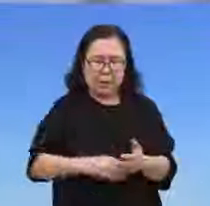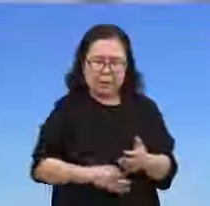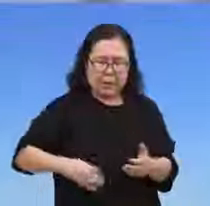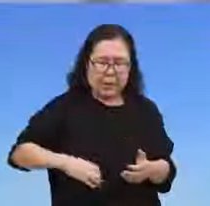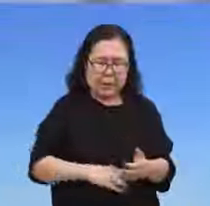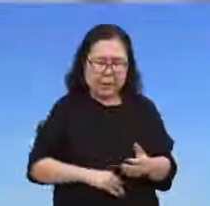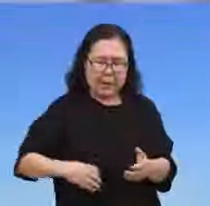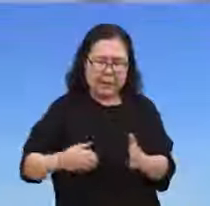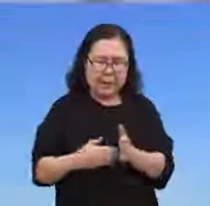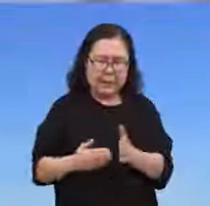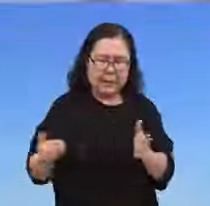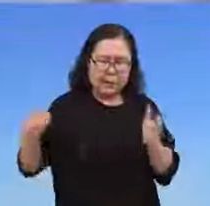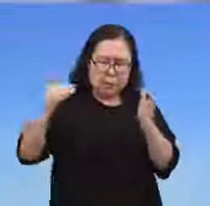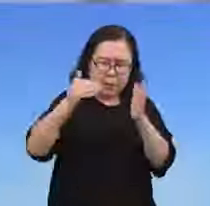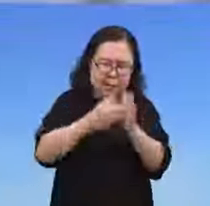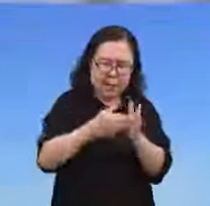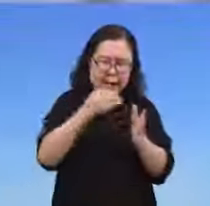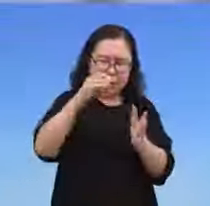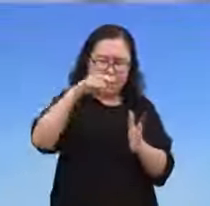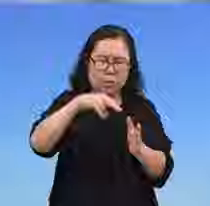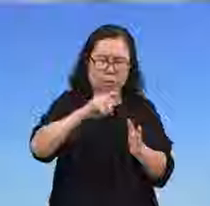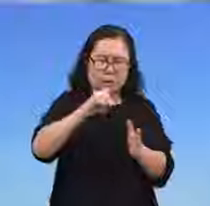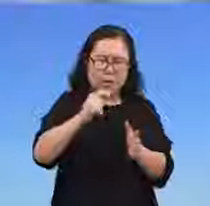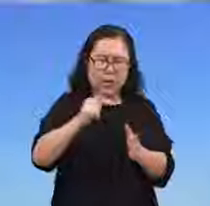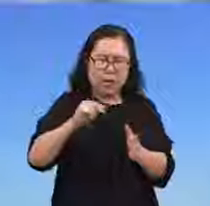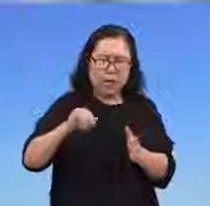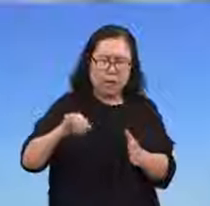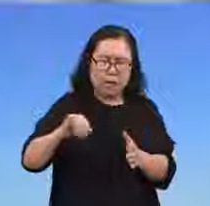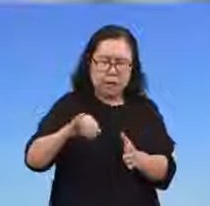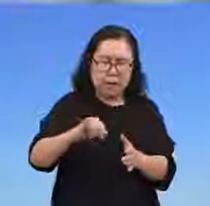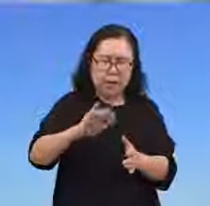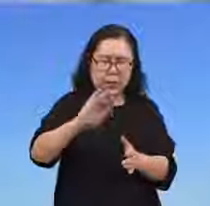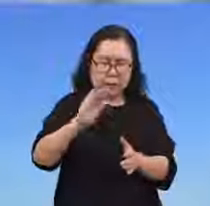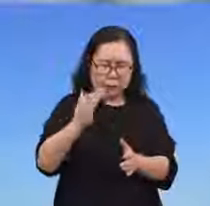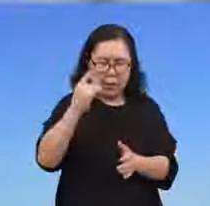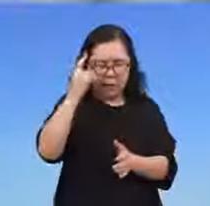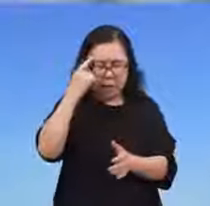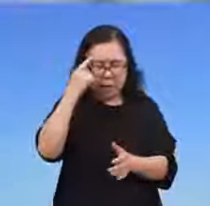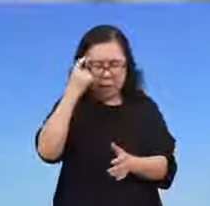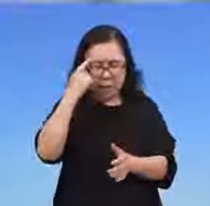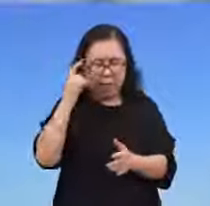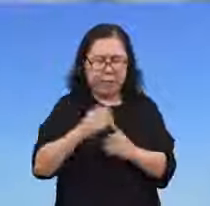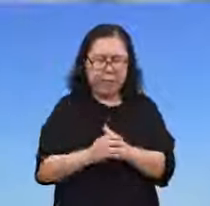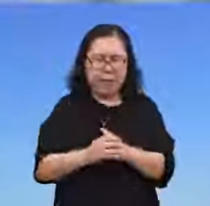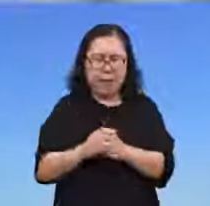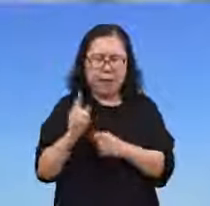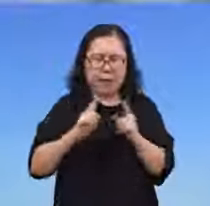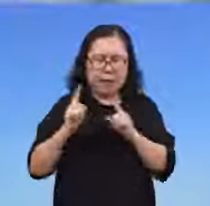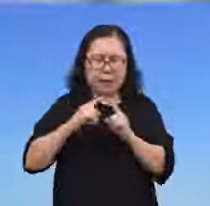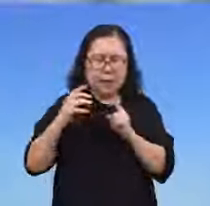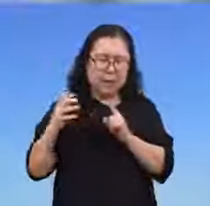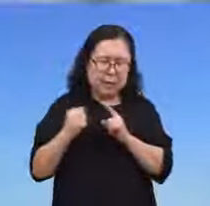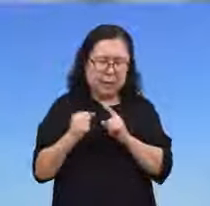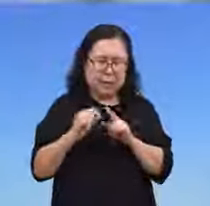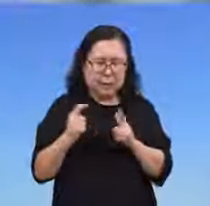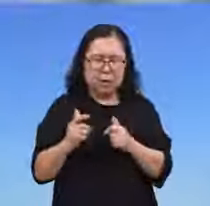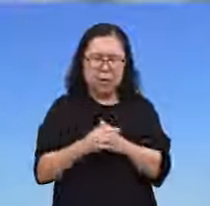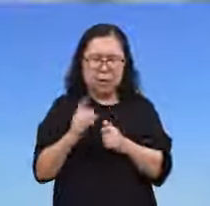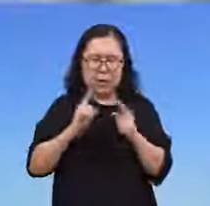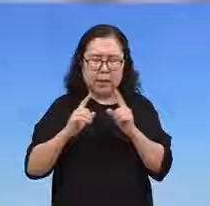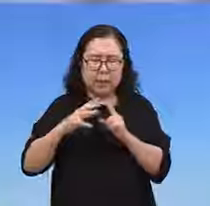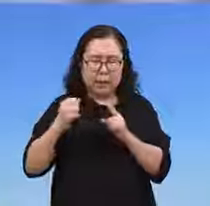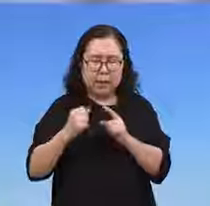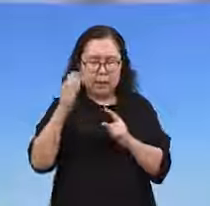유산균이 되고야 말겠다는 그런 영적인 거룩함을 품고 어지간한 일에 상처받지 않고 상처받았다